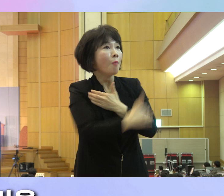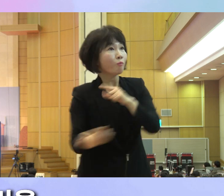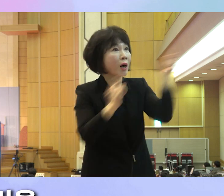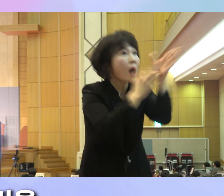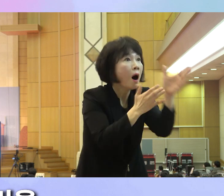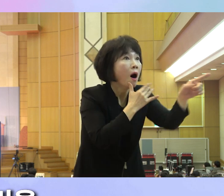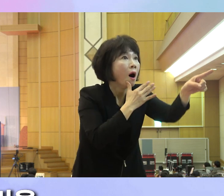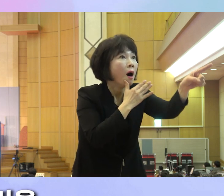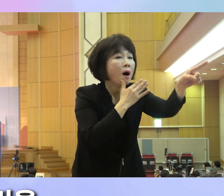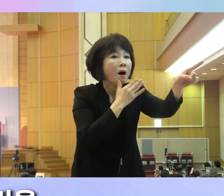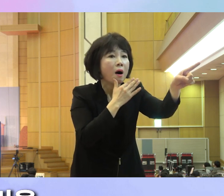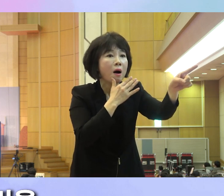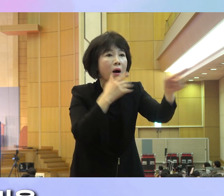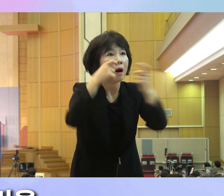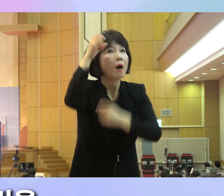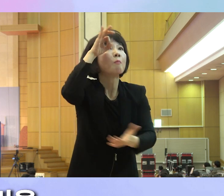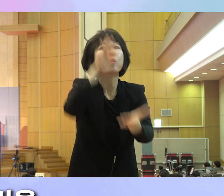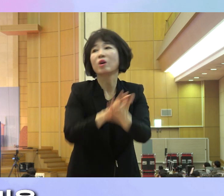거예요. 이런 것들을